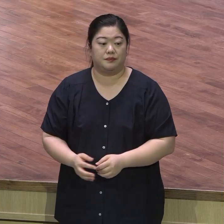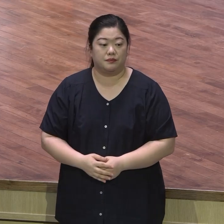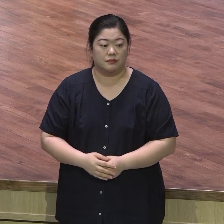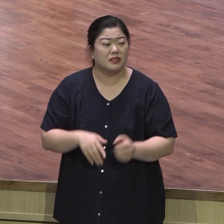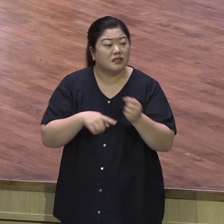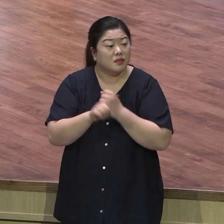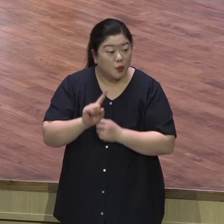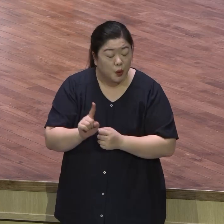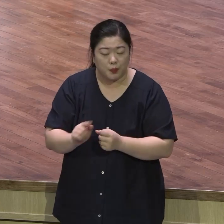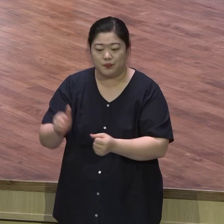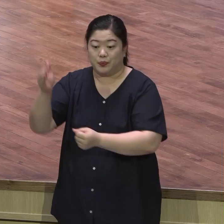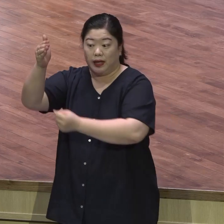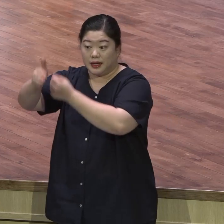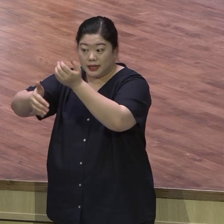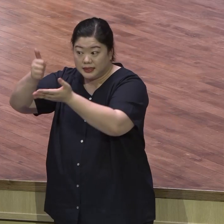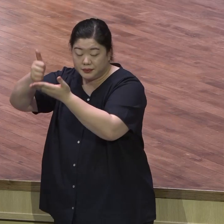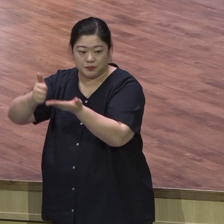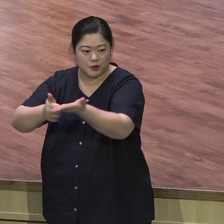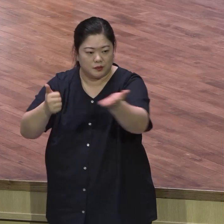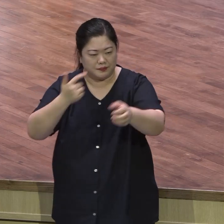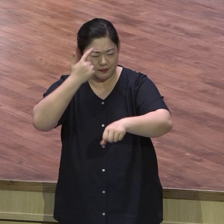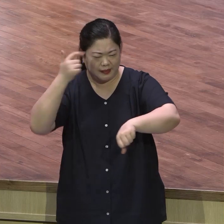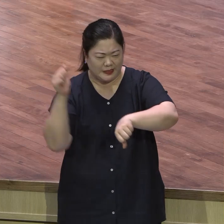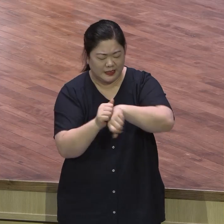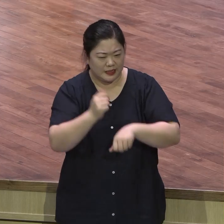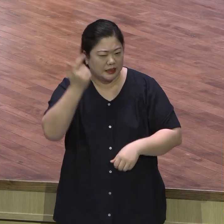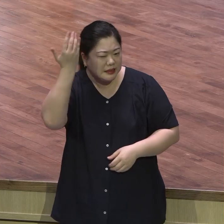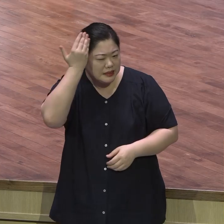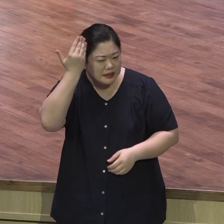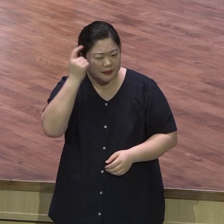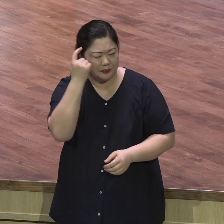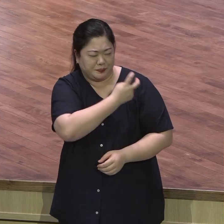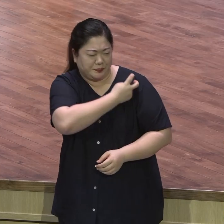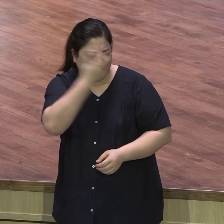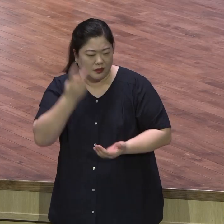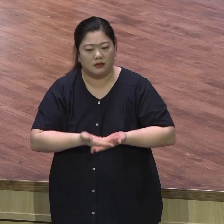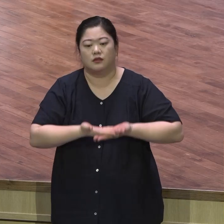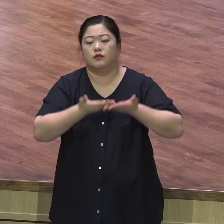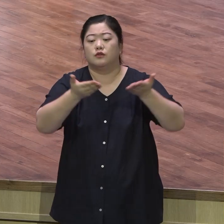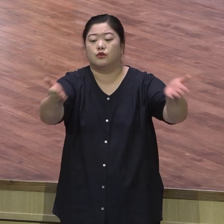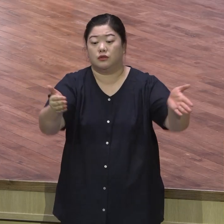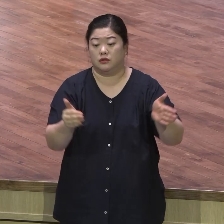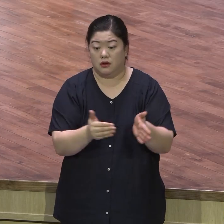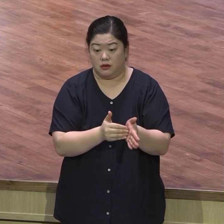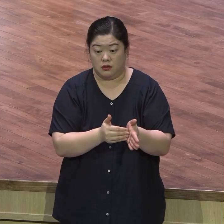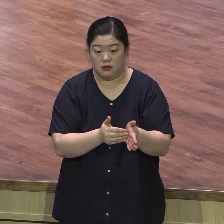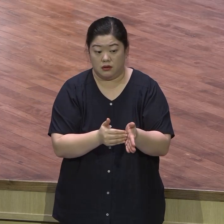뭐여 지혜와 총명과 지식을 주시면 차원이 다른